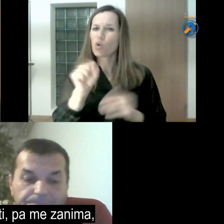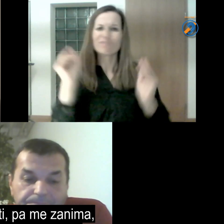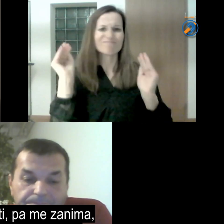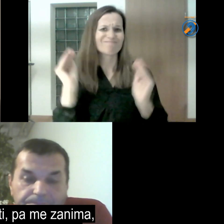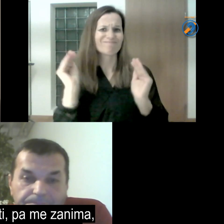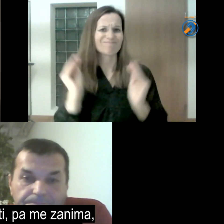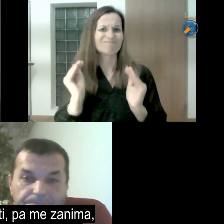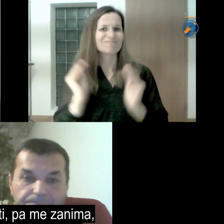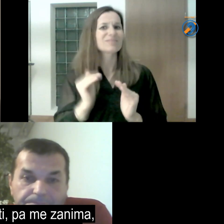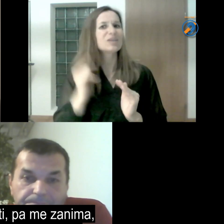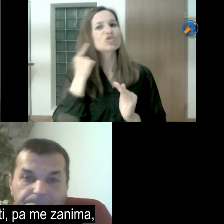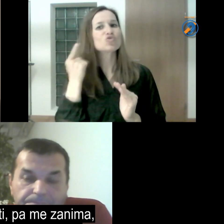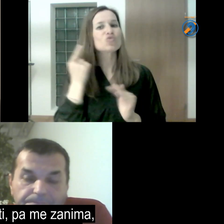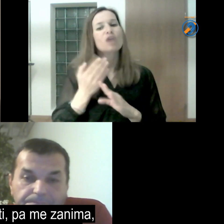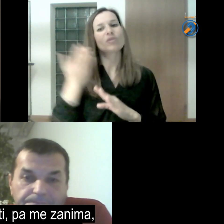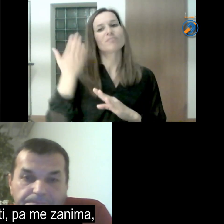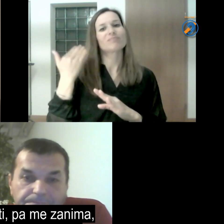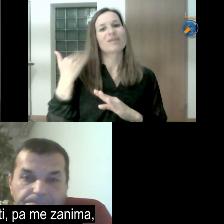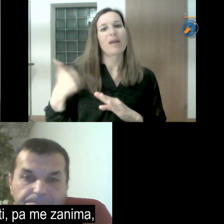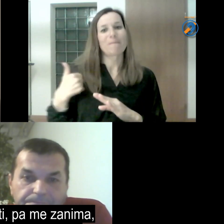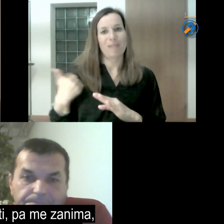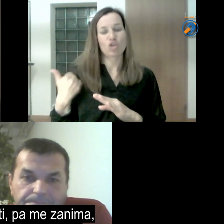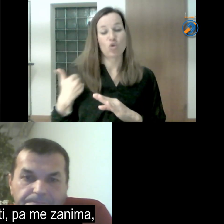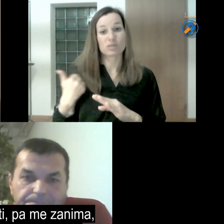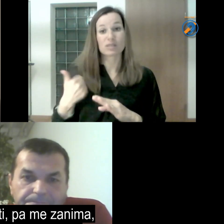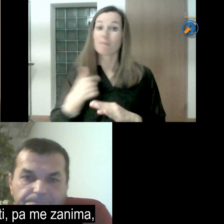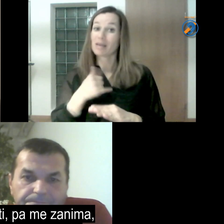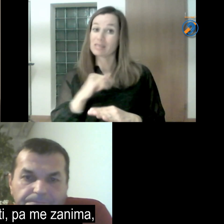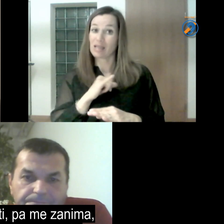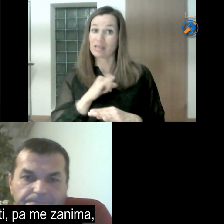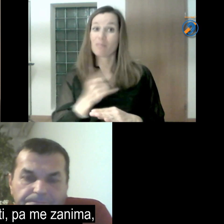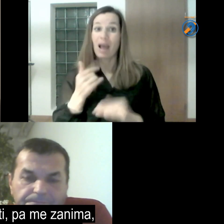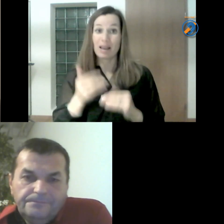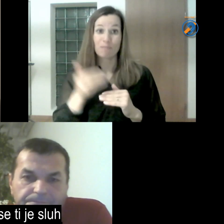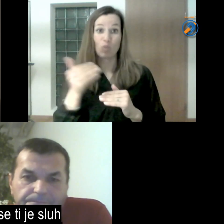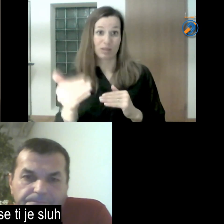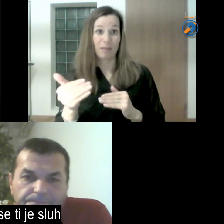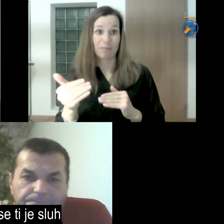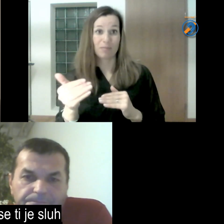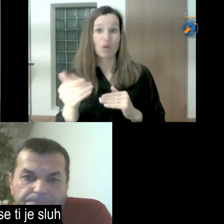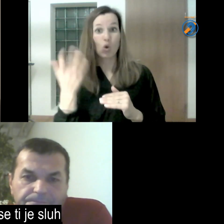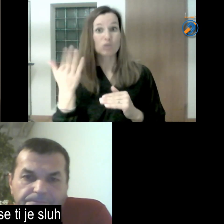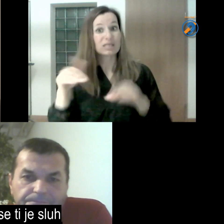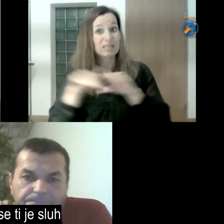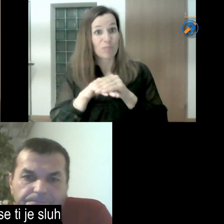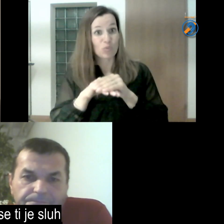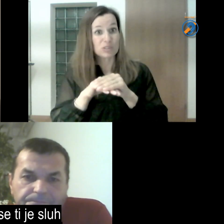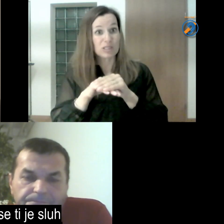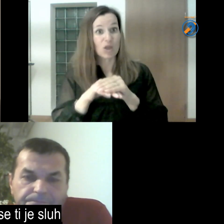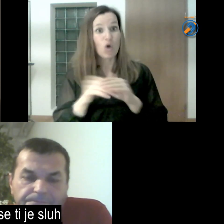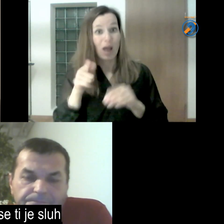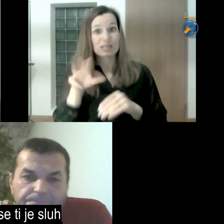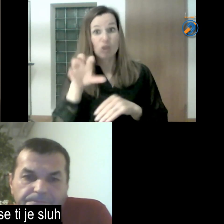sluha že v ranki mladosti, pa me zanima, ali si potem, ko si se zaposlovil, opazil, da se ti je sluh